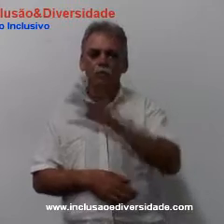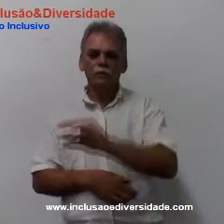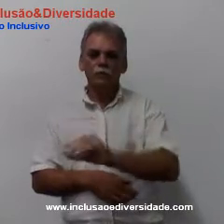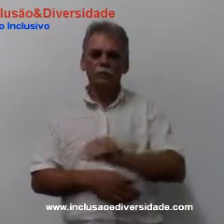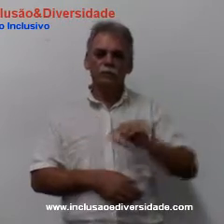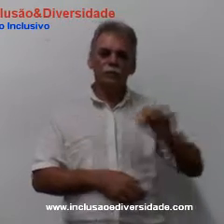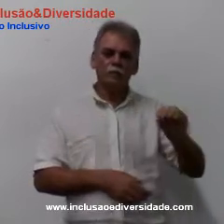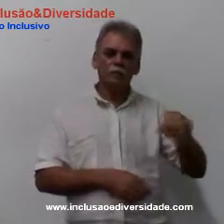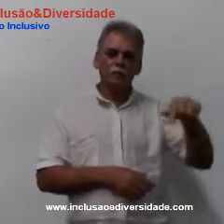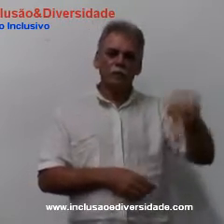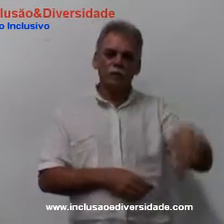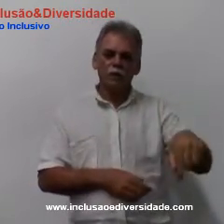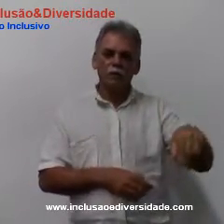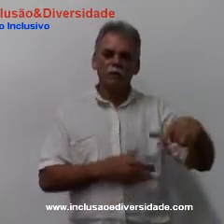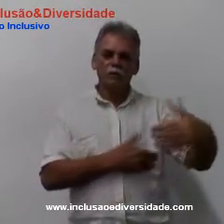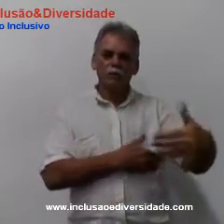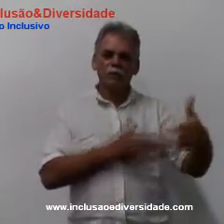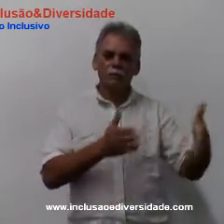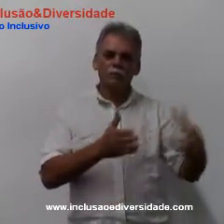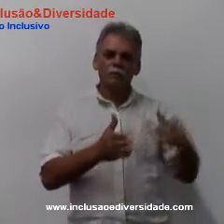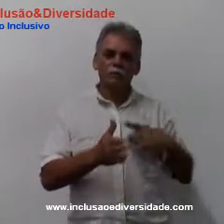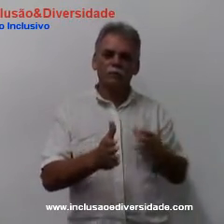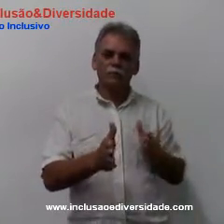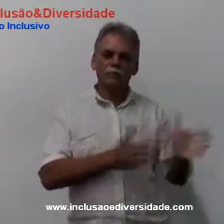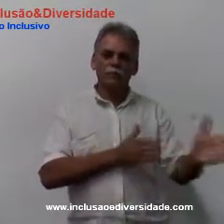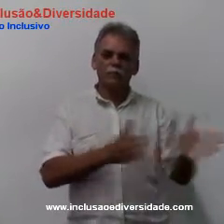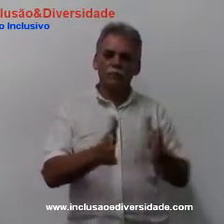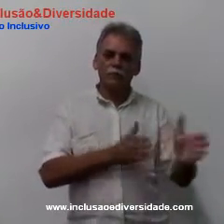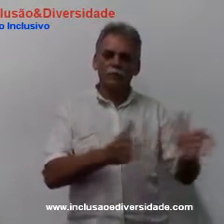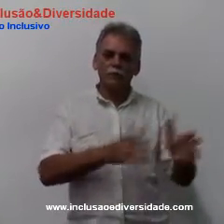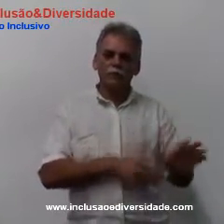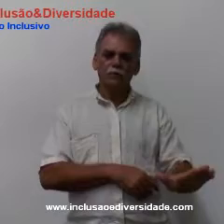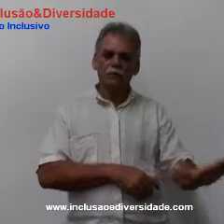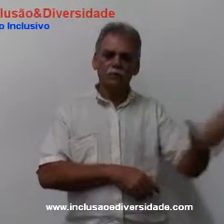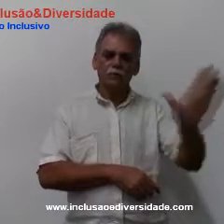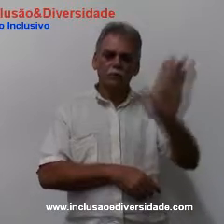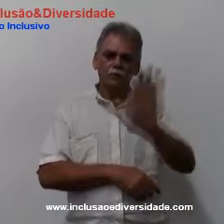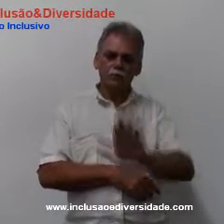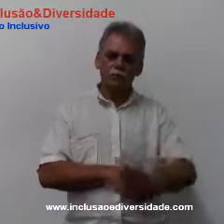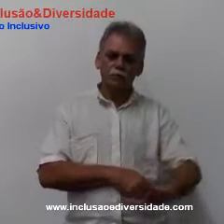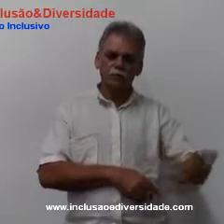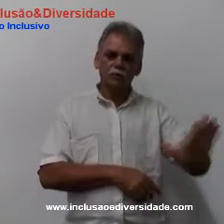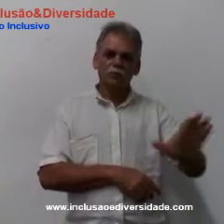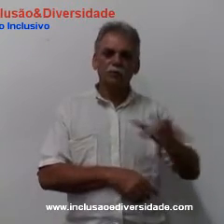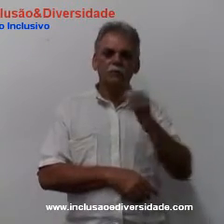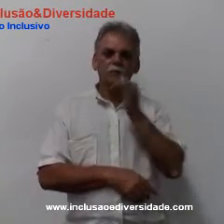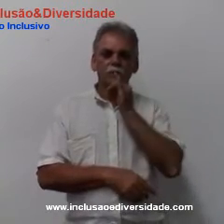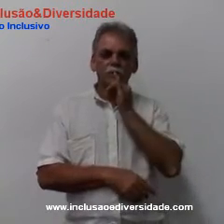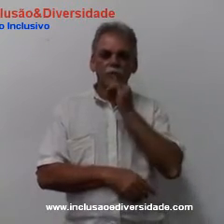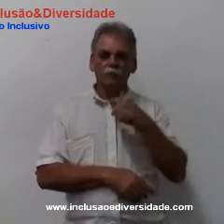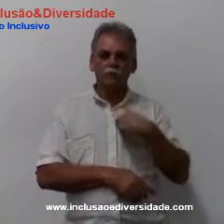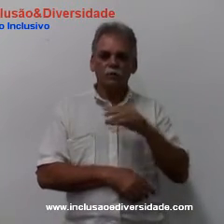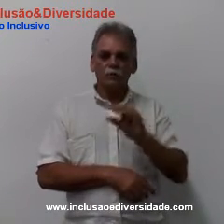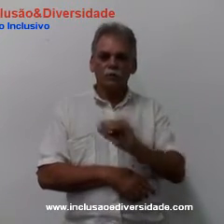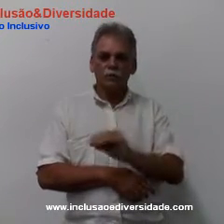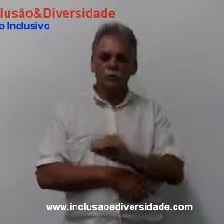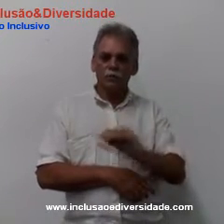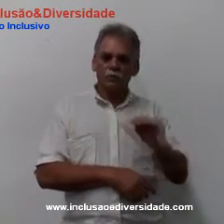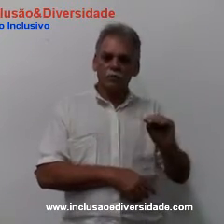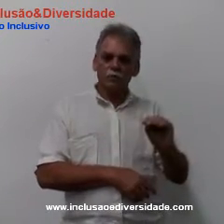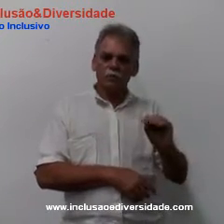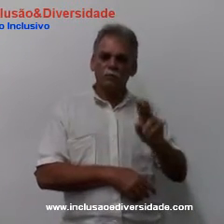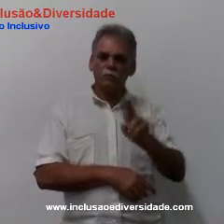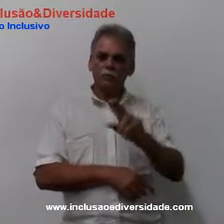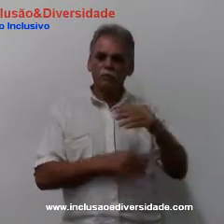acessibilidade, né? Quer dizer que se eu tiver que mudar de uma seção para outra,